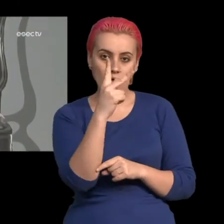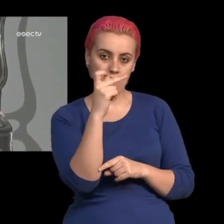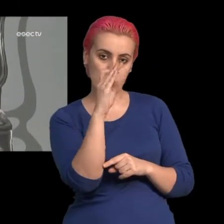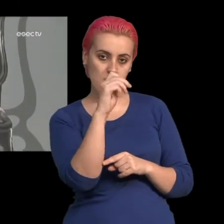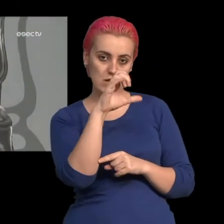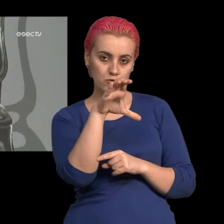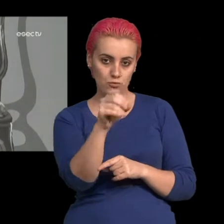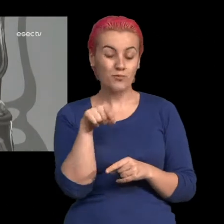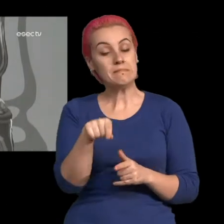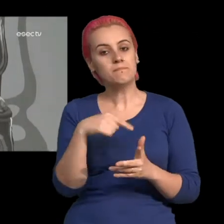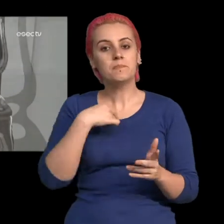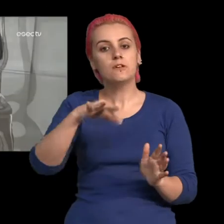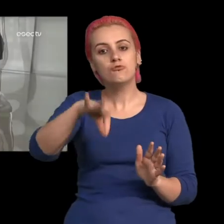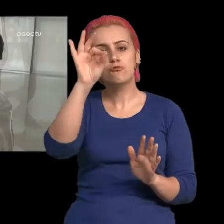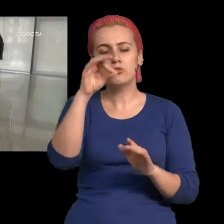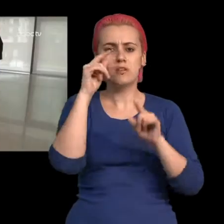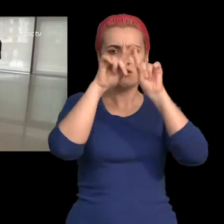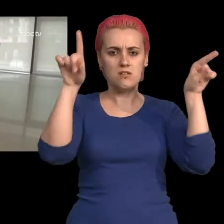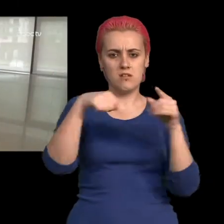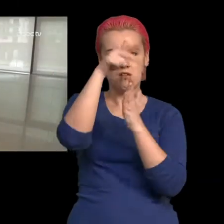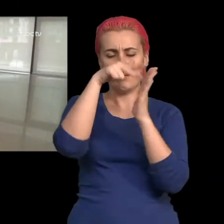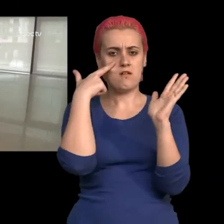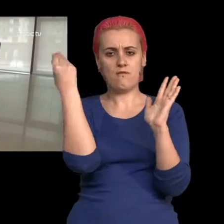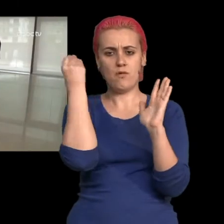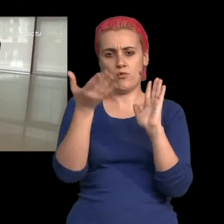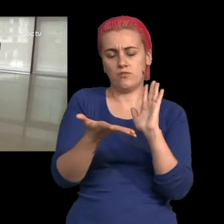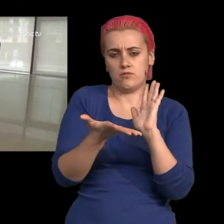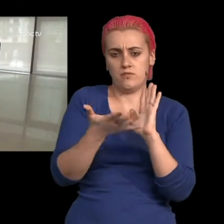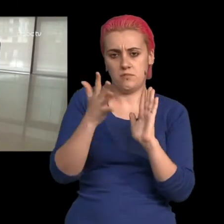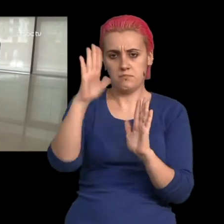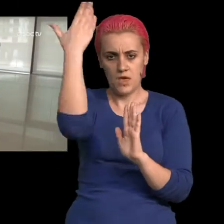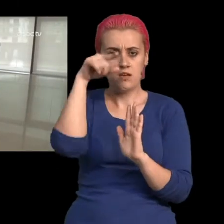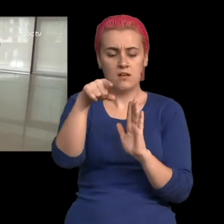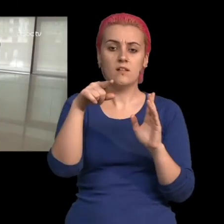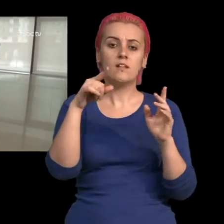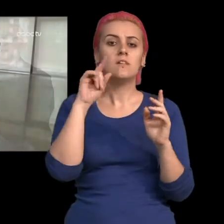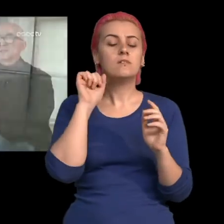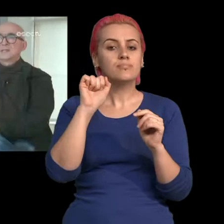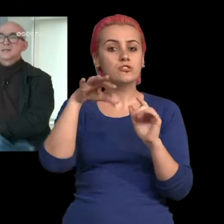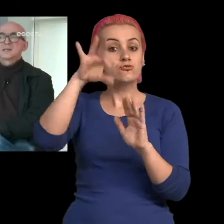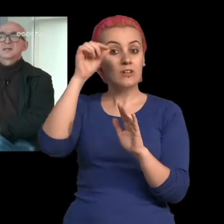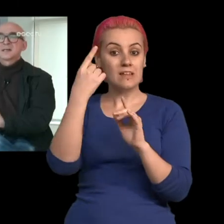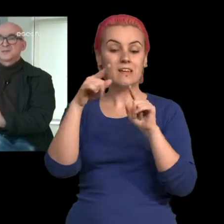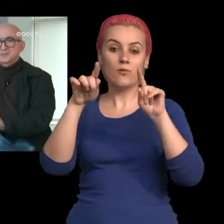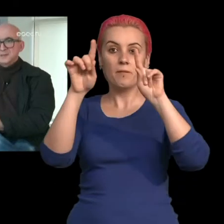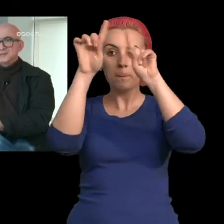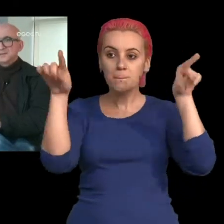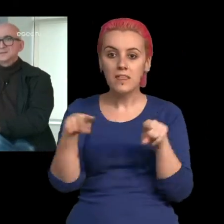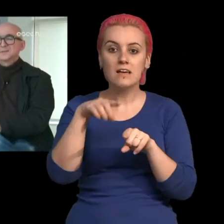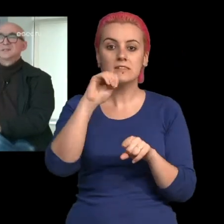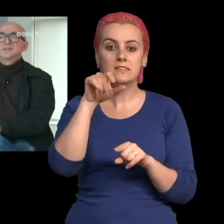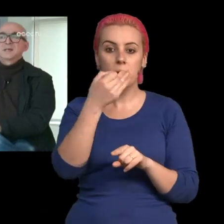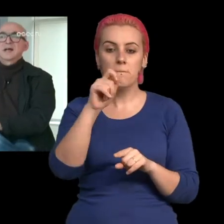Vasco, eu escolhi a pintura mais conhecida do Grão Vasco, o São Pedro, e parti da ideia da cadeira de São